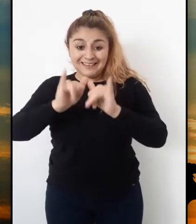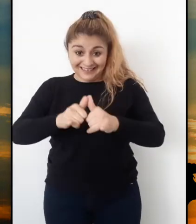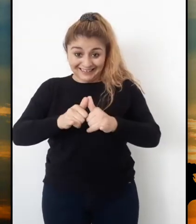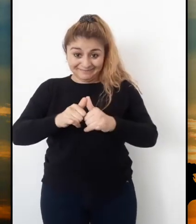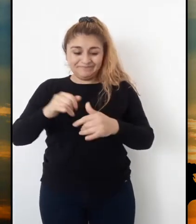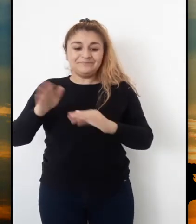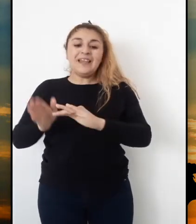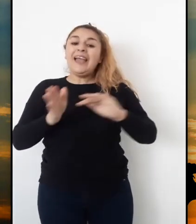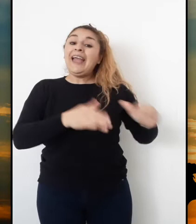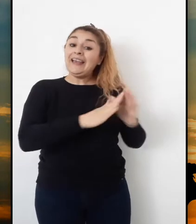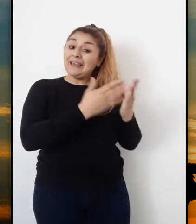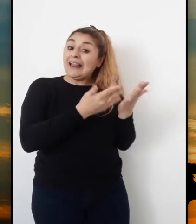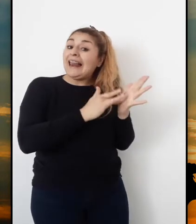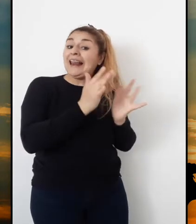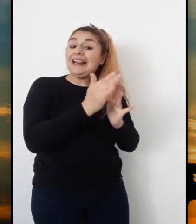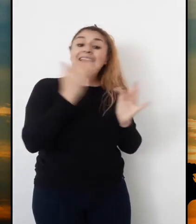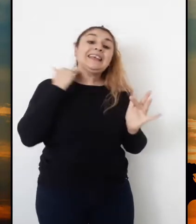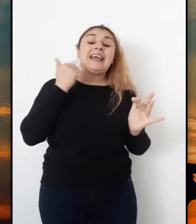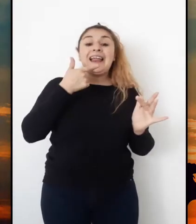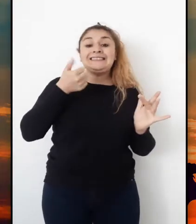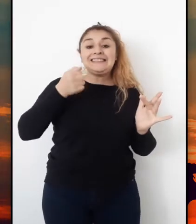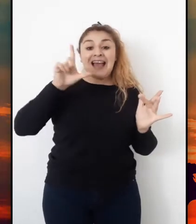versículo 6, on va le lire, lo leemos,